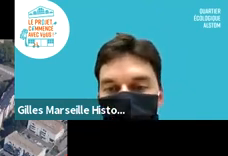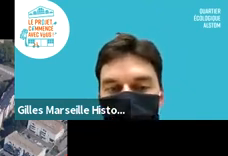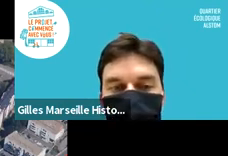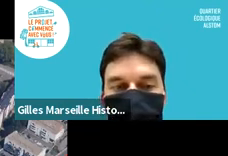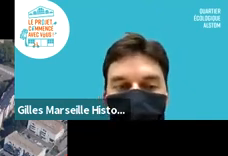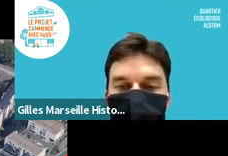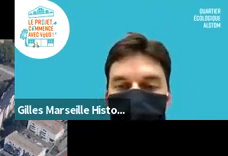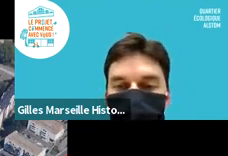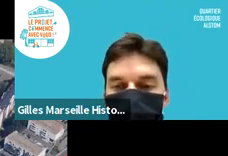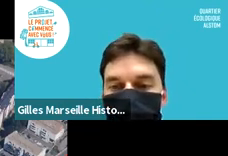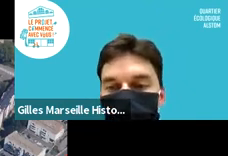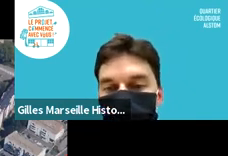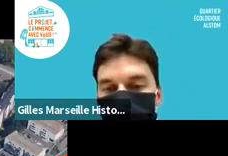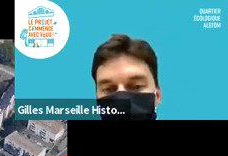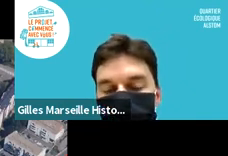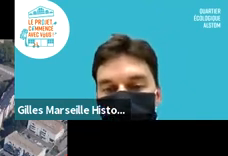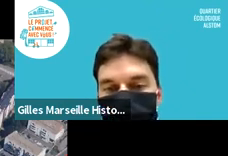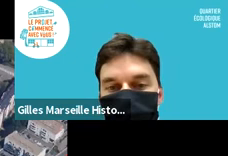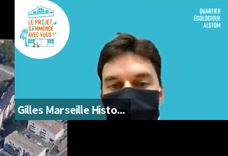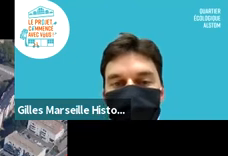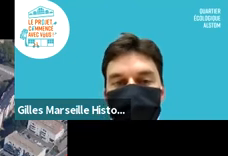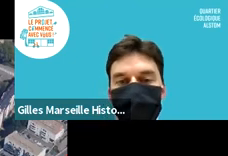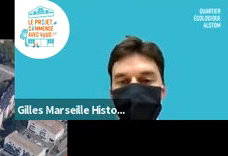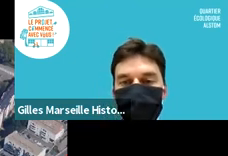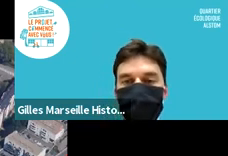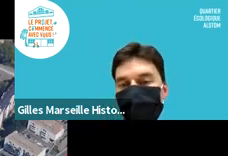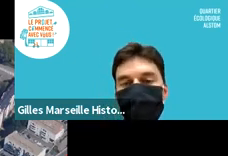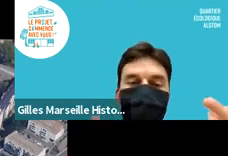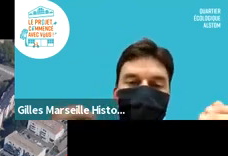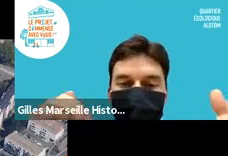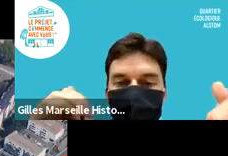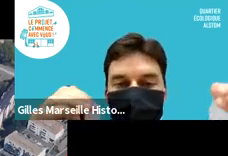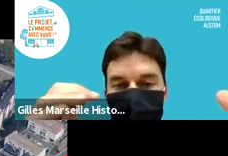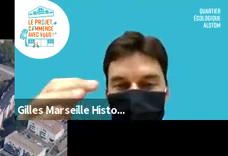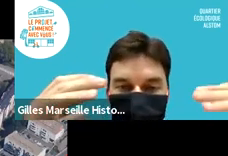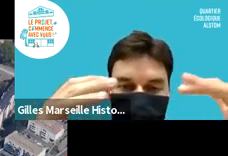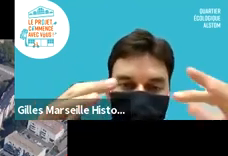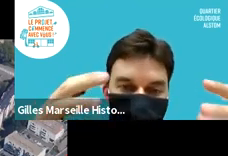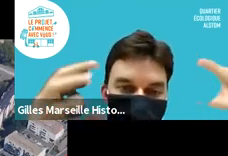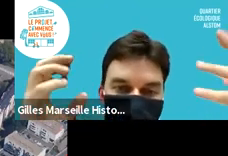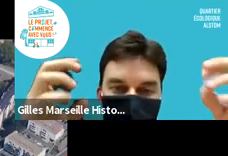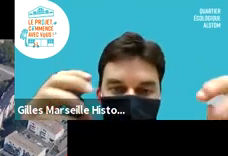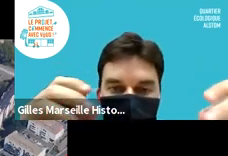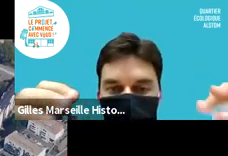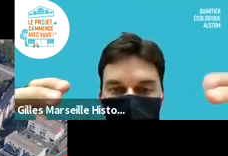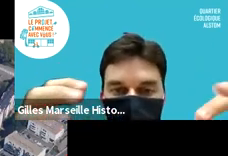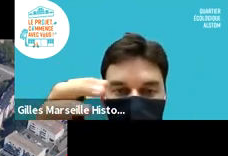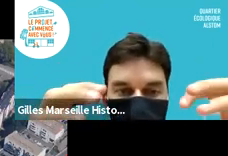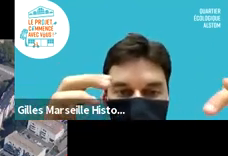19e enfin de la fin du 19e début 20e qui sont je ne dirais pas face à face mais qui sont